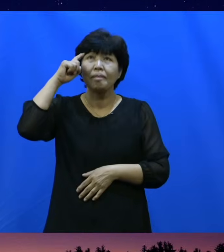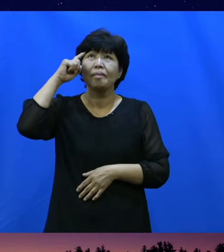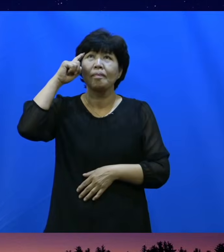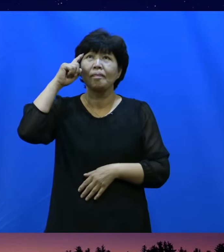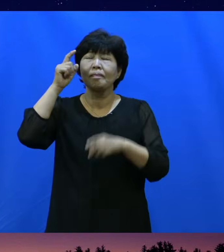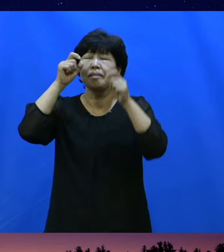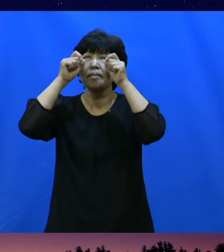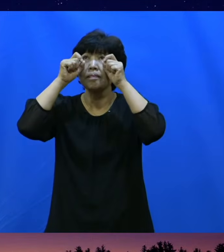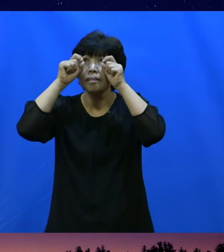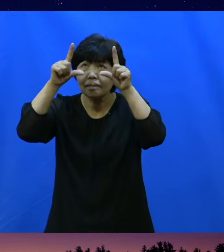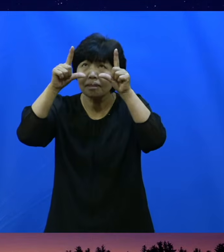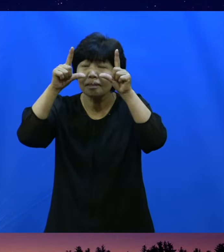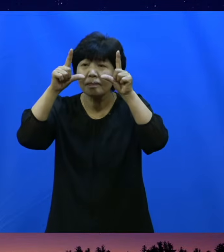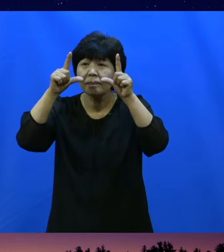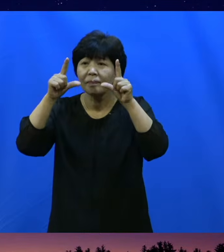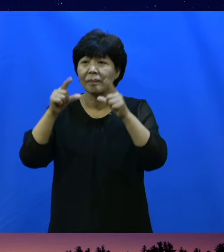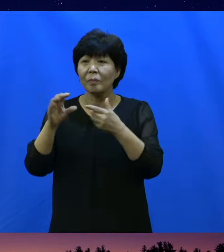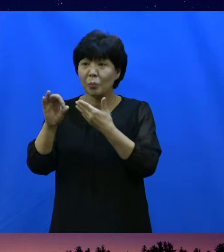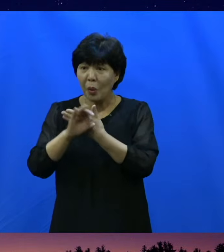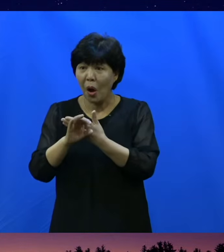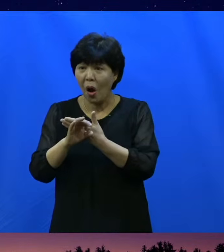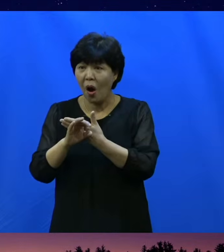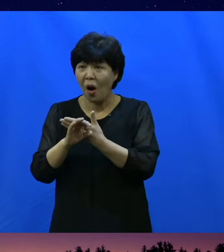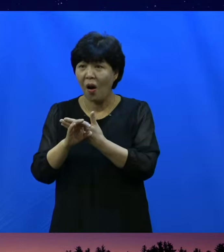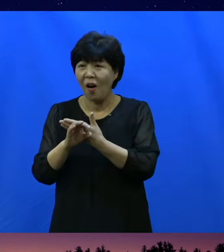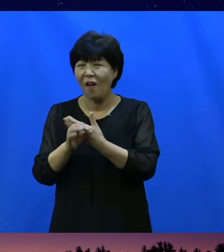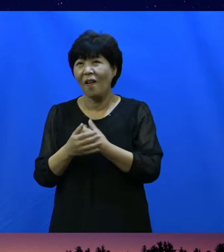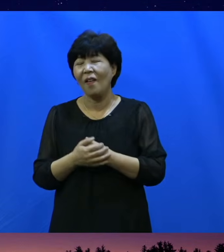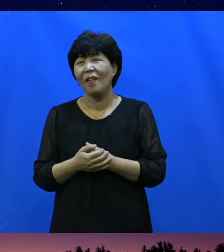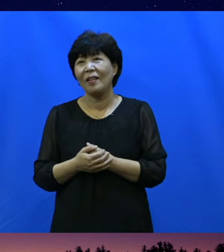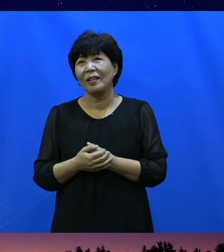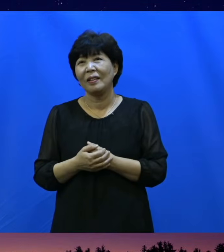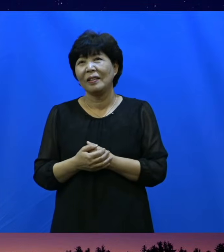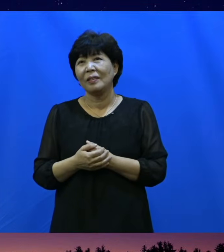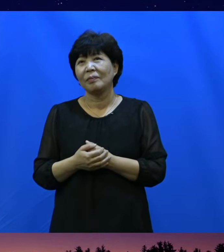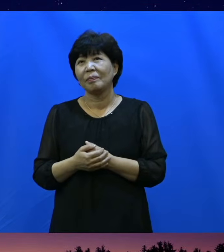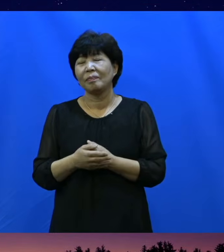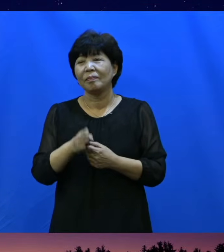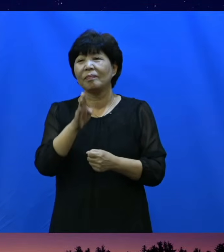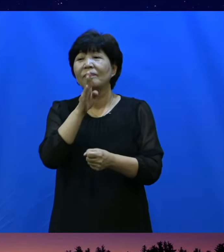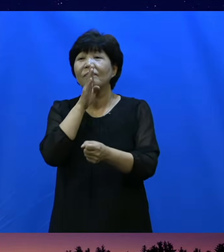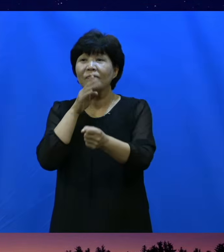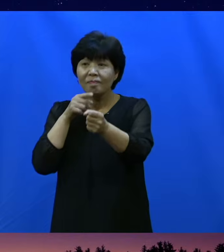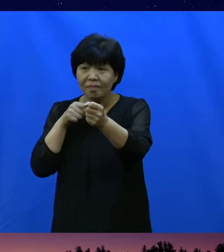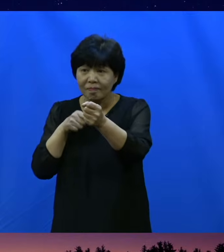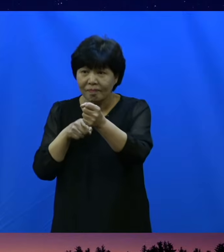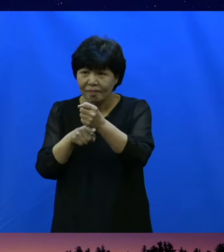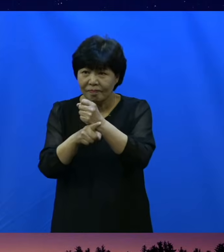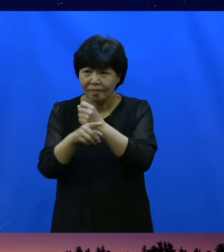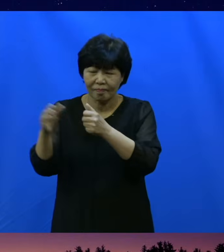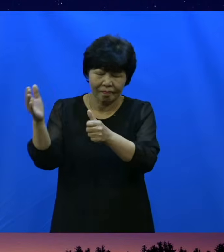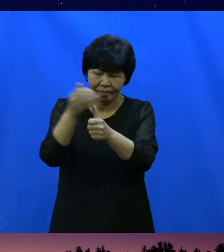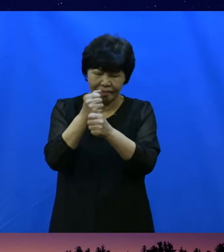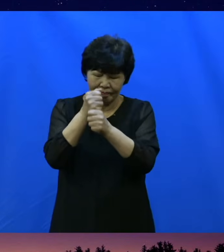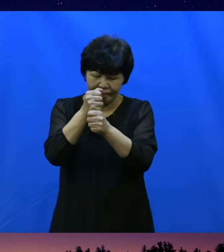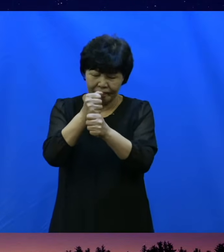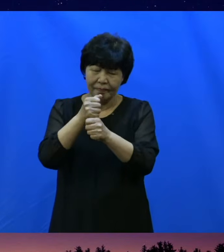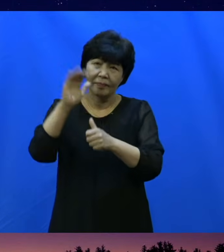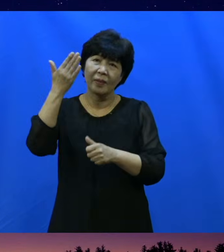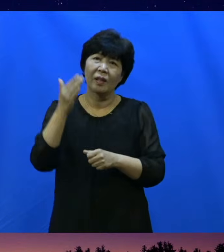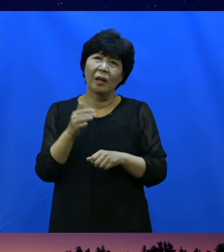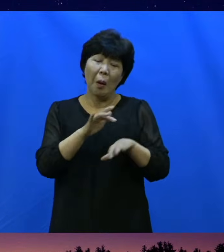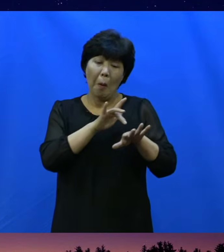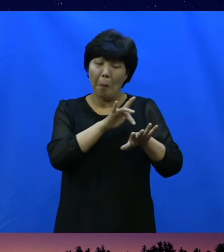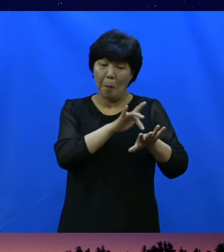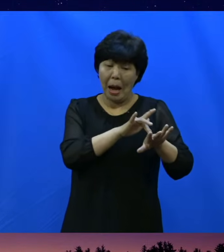뜨지 않으면 마귀의 소리가 솔깃해지는 거죠. 그게 진리처럼 들리는 거예요. 마귀의 소리가 더 크게 들리면